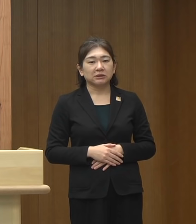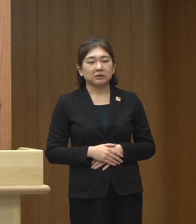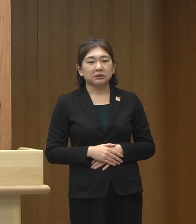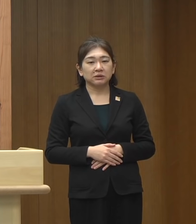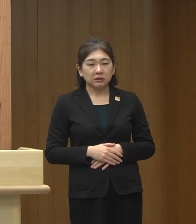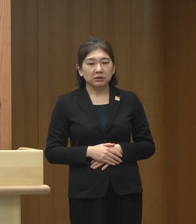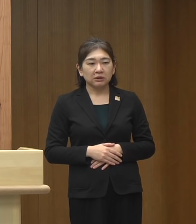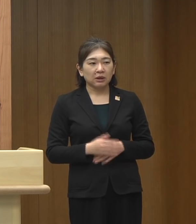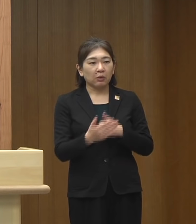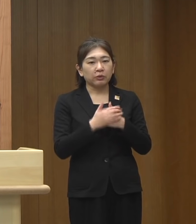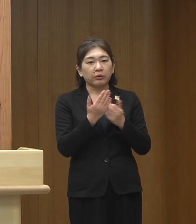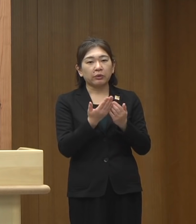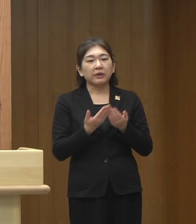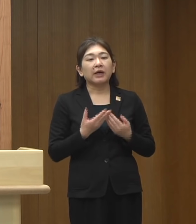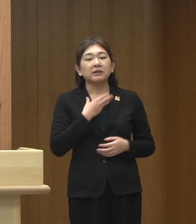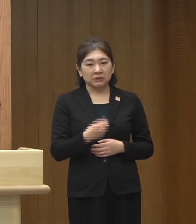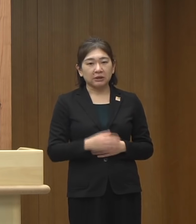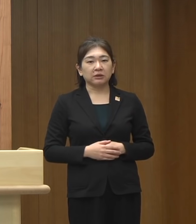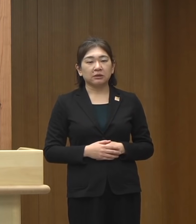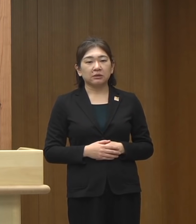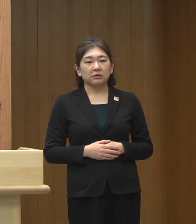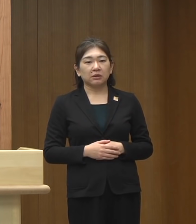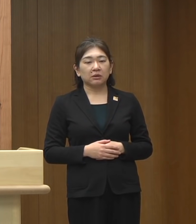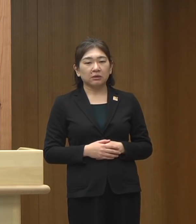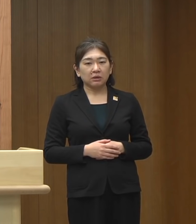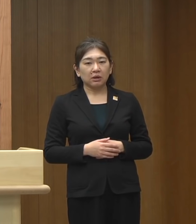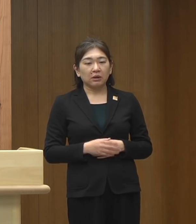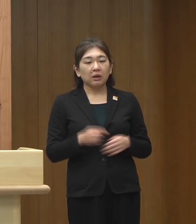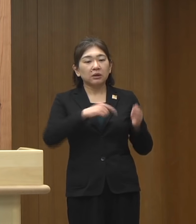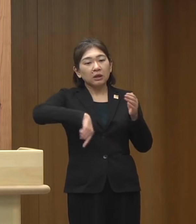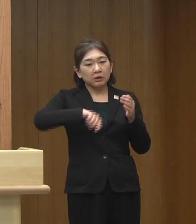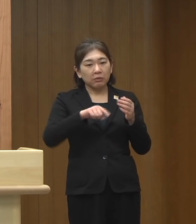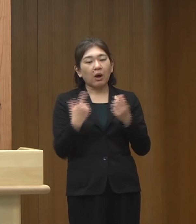ししてきた通りでございますが、外出をするときには